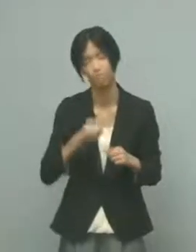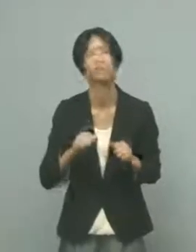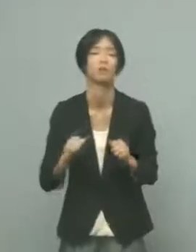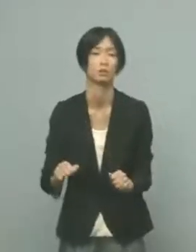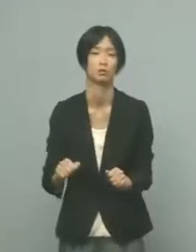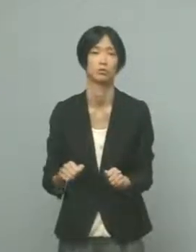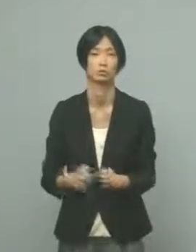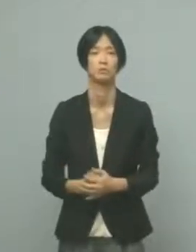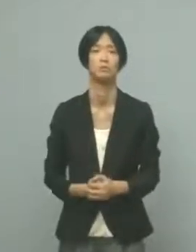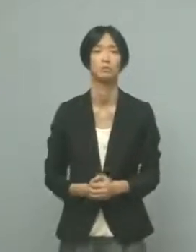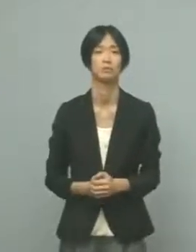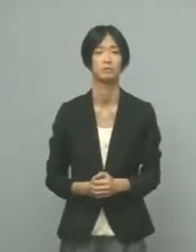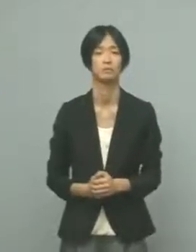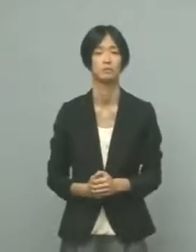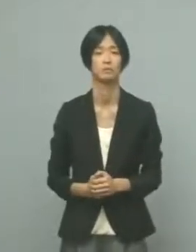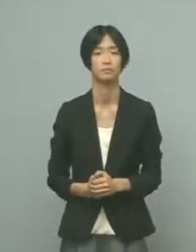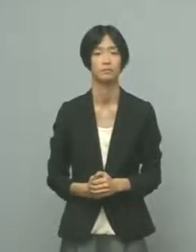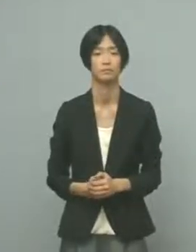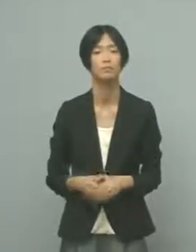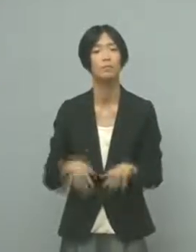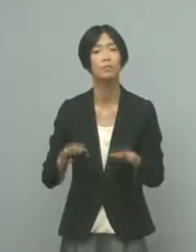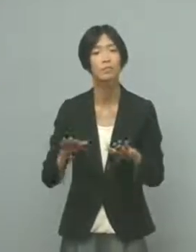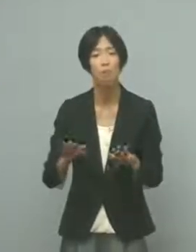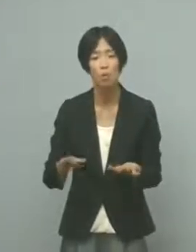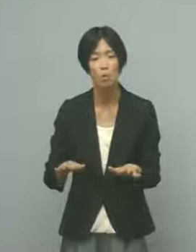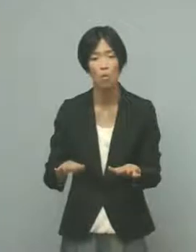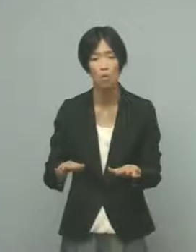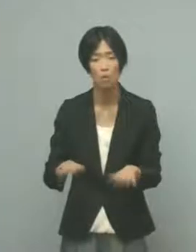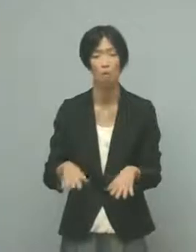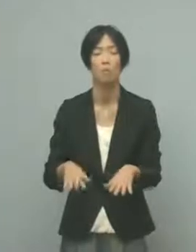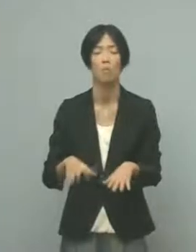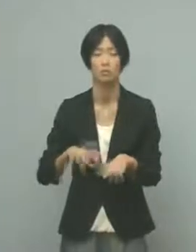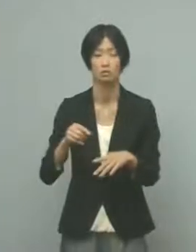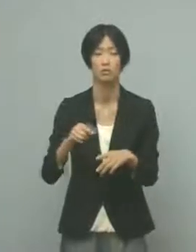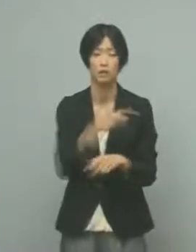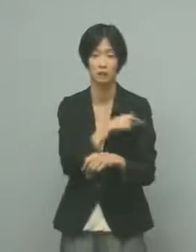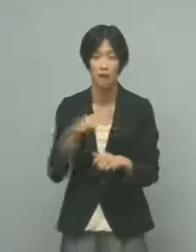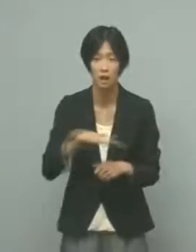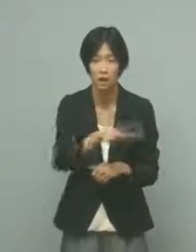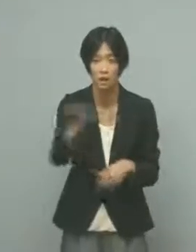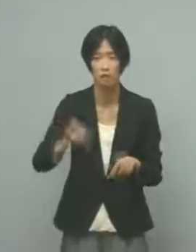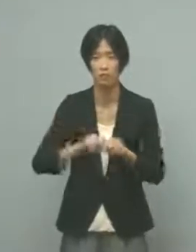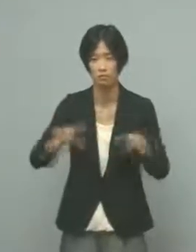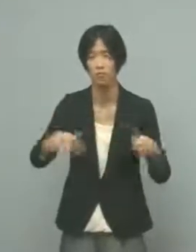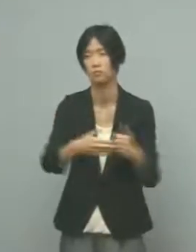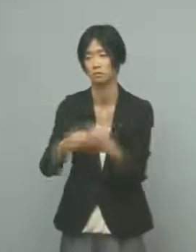ずもって本日皆様方からの周知をお願いしたいと思います。